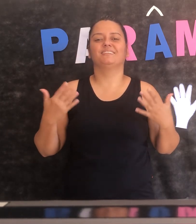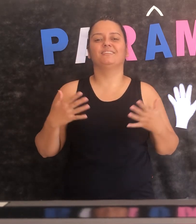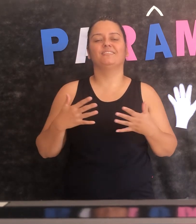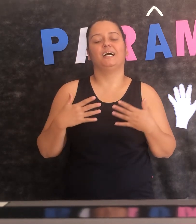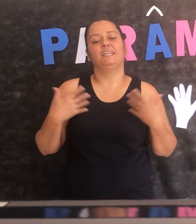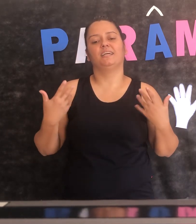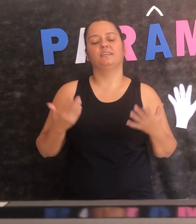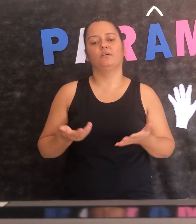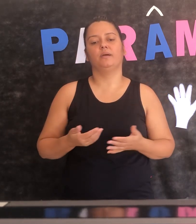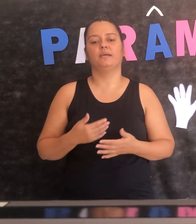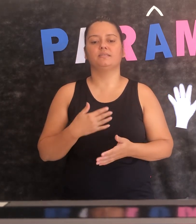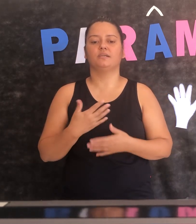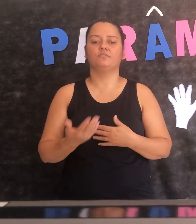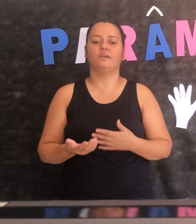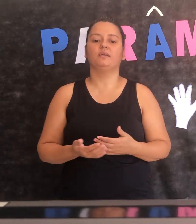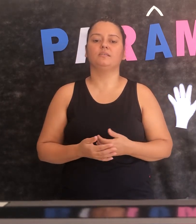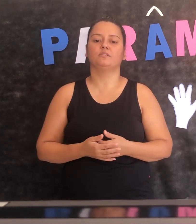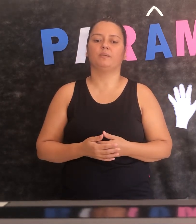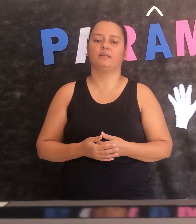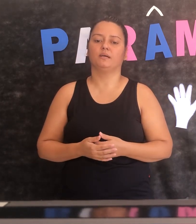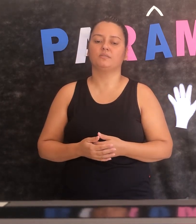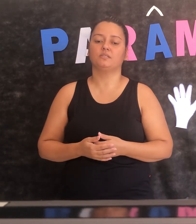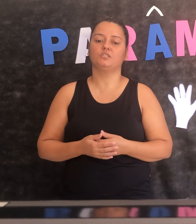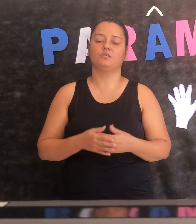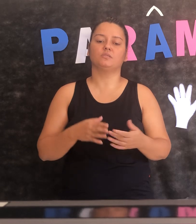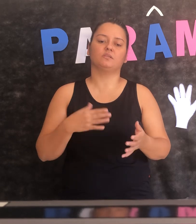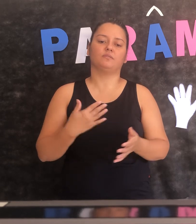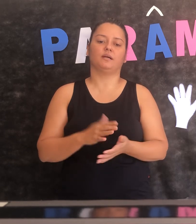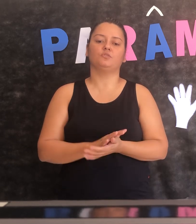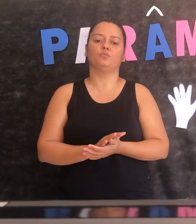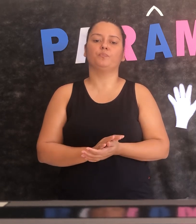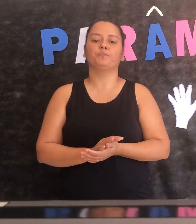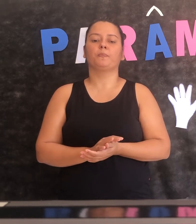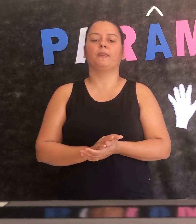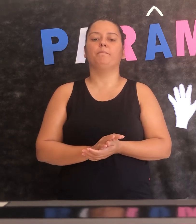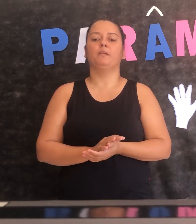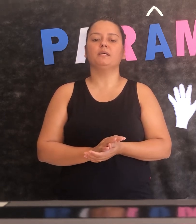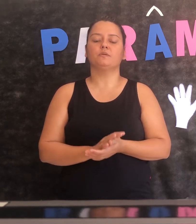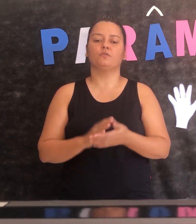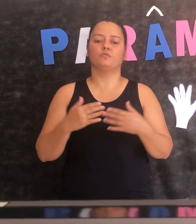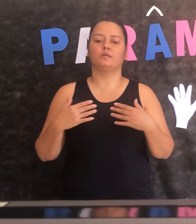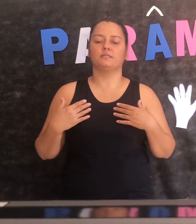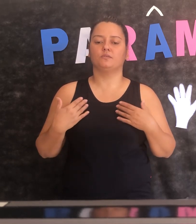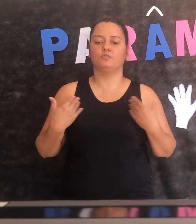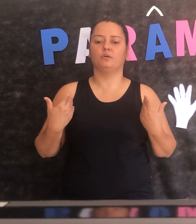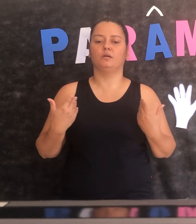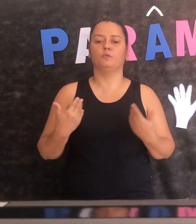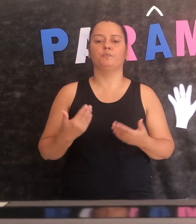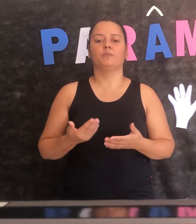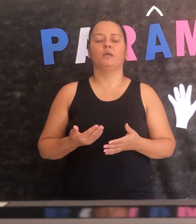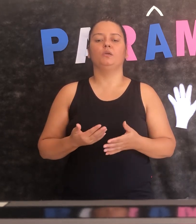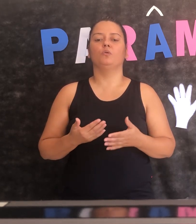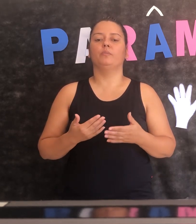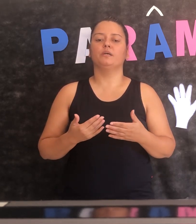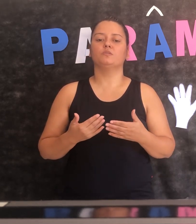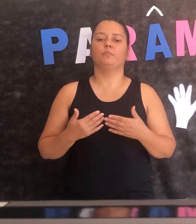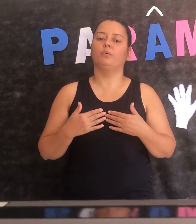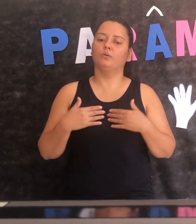Então, alegre. Então, essa é a diferença para dar o sentido, o significado de uma mesma configuração de mão e o mesmo ponto